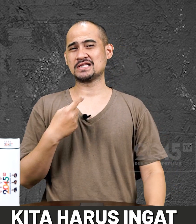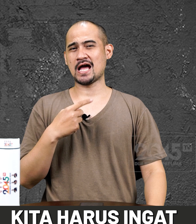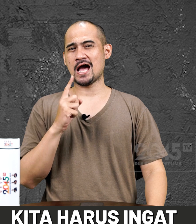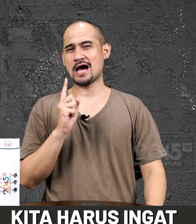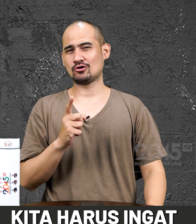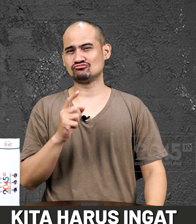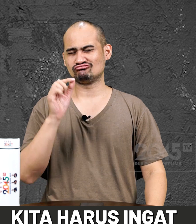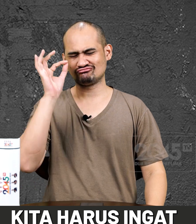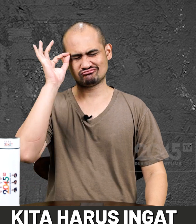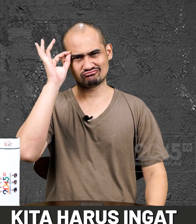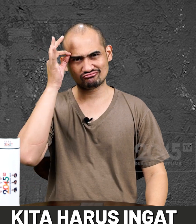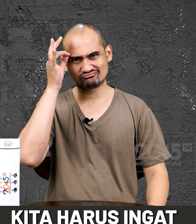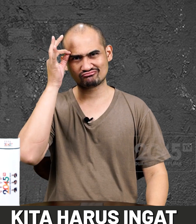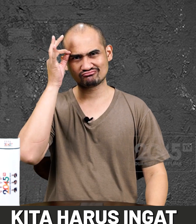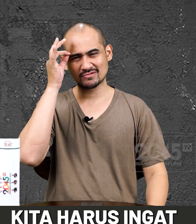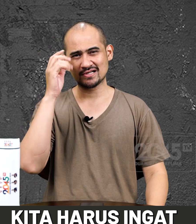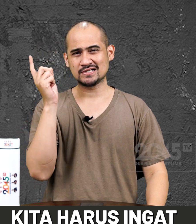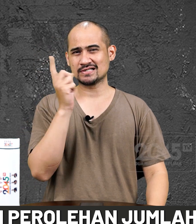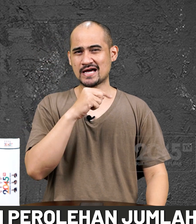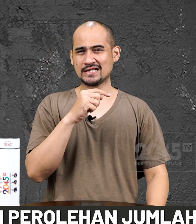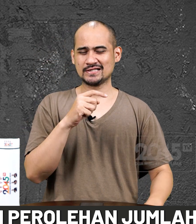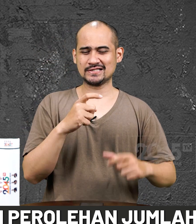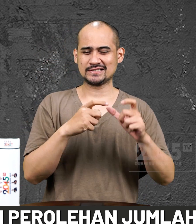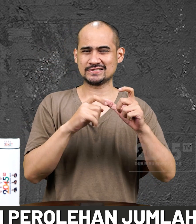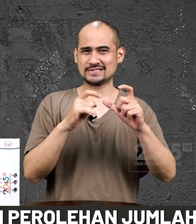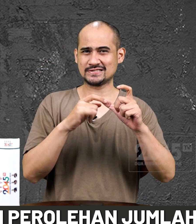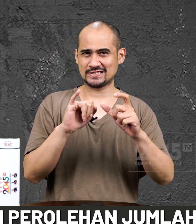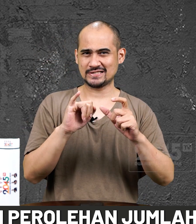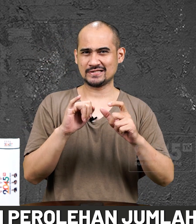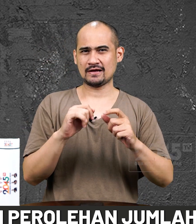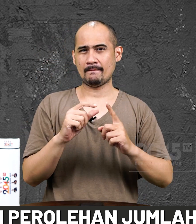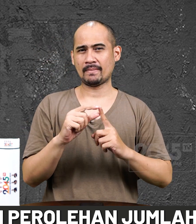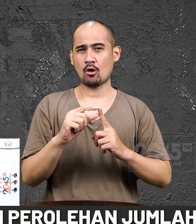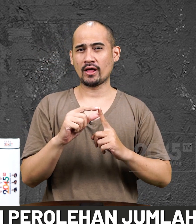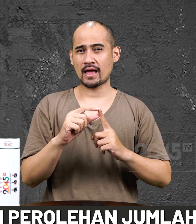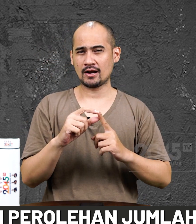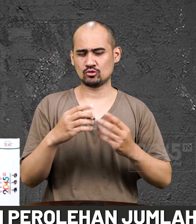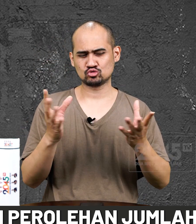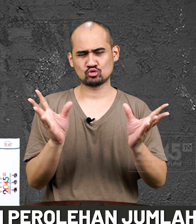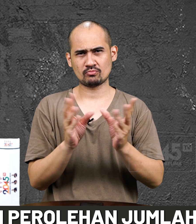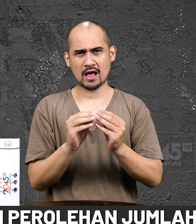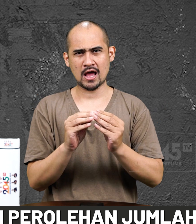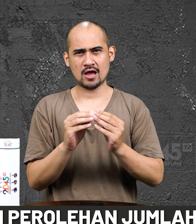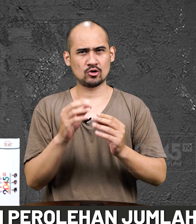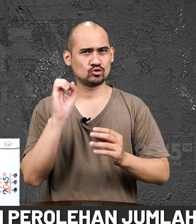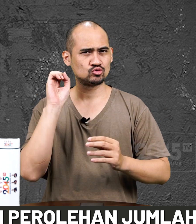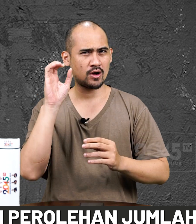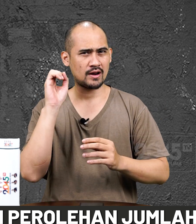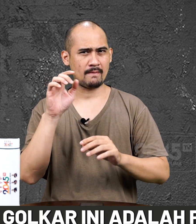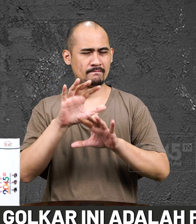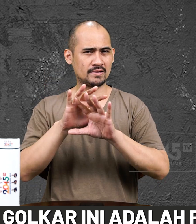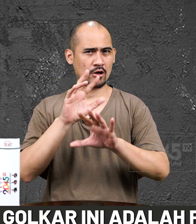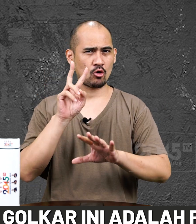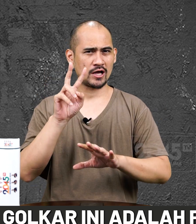Kita harus ingat, dari sisi perolehan jumlah suara, Partai Golkar ini adalah partai nomor 2 terbesar di